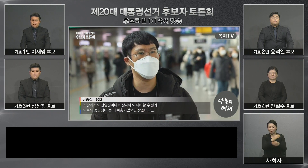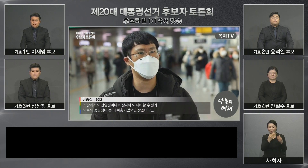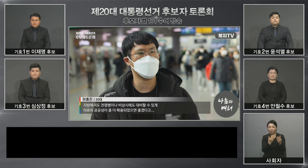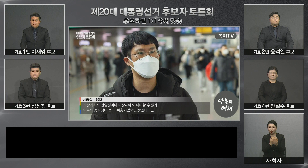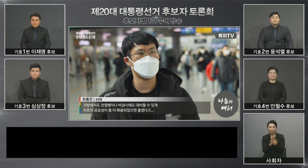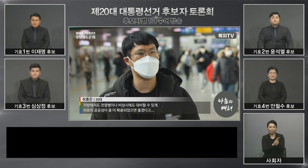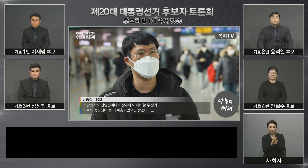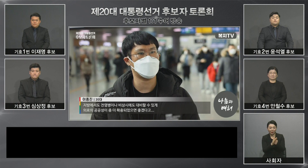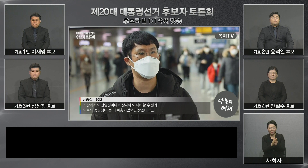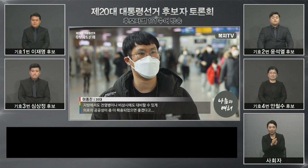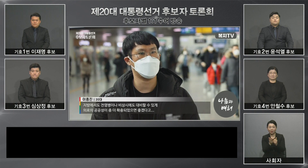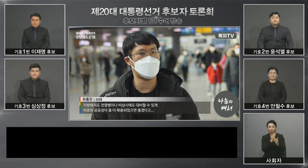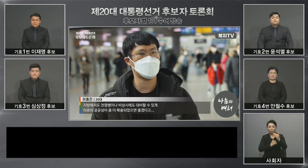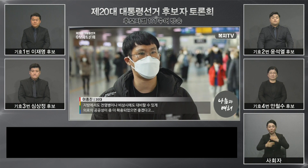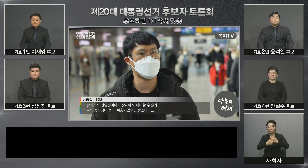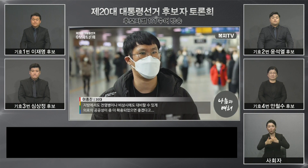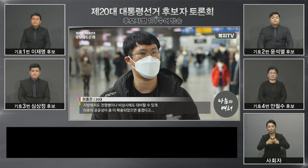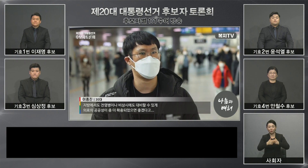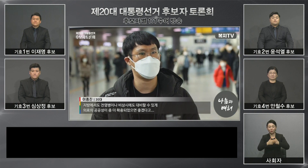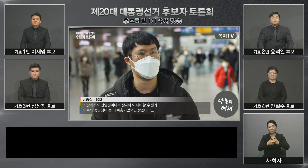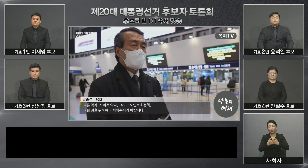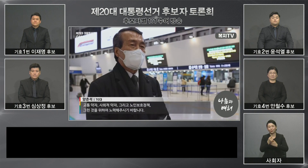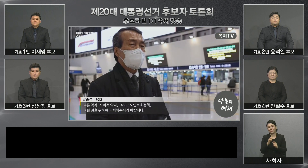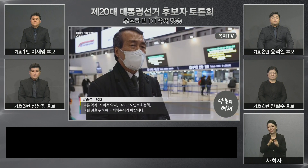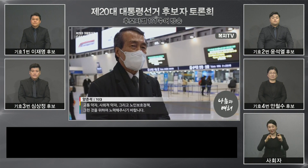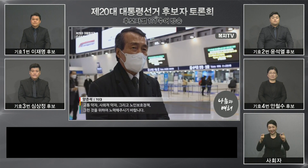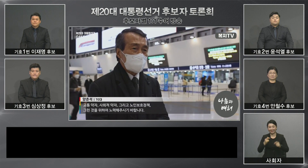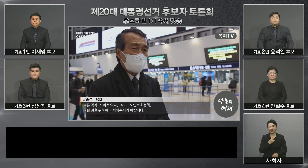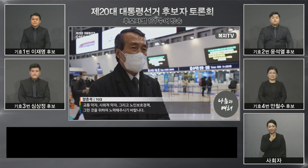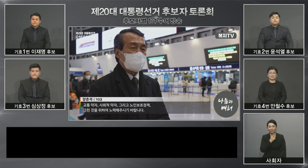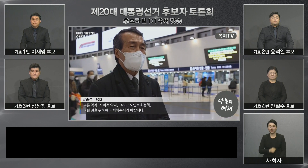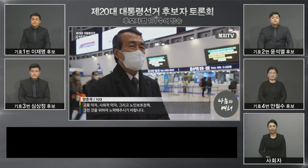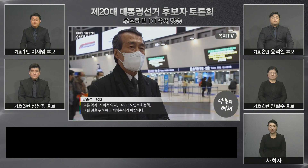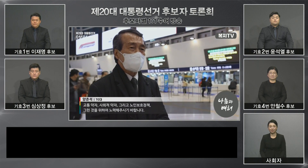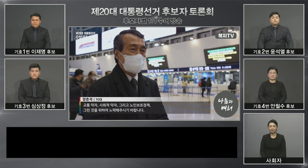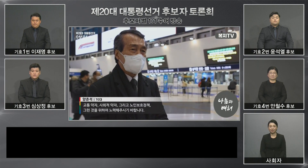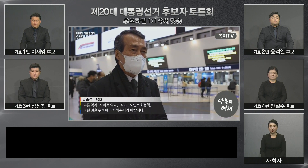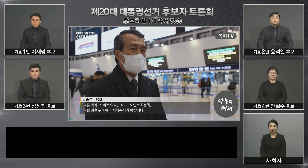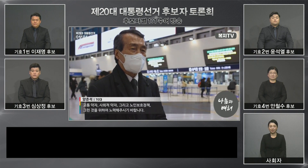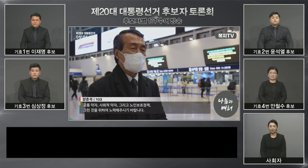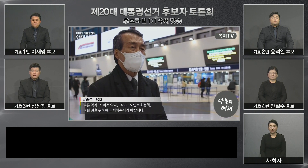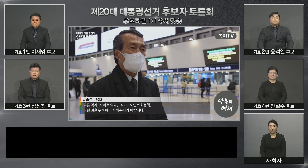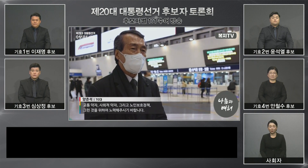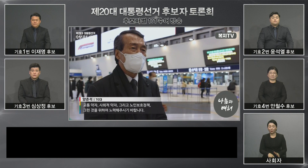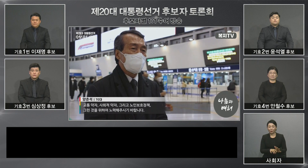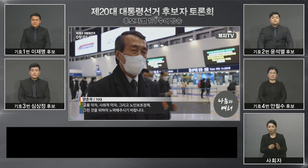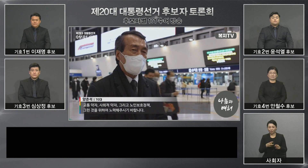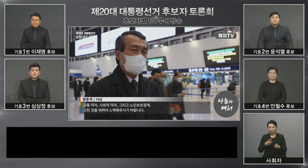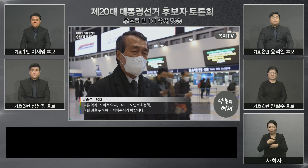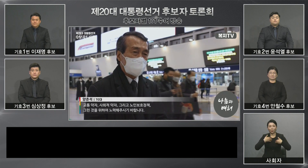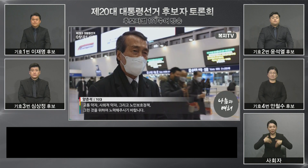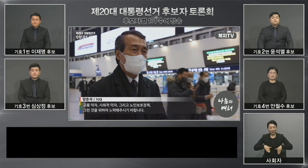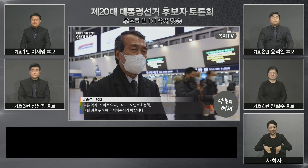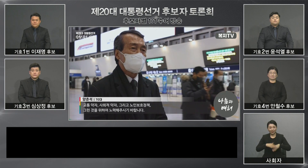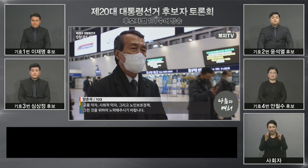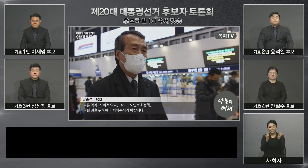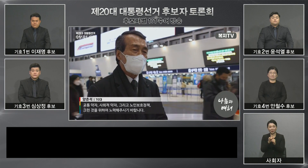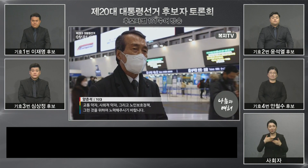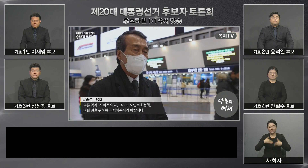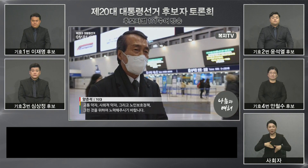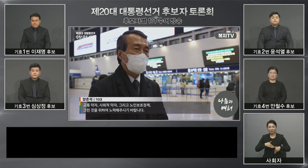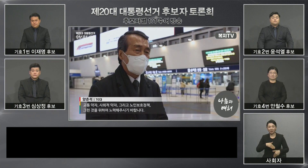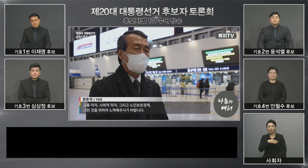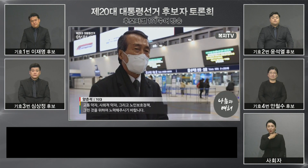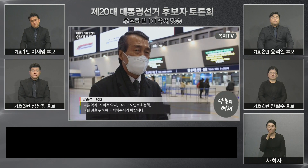의료의 공공성이 좀 더 확충되었으면 좋겠다고. 교통 약자, 사회적 약자, 그리고 노인 보호 정책 그런 것을